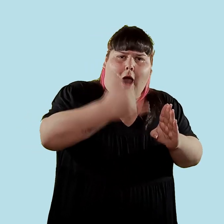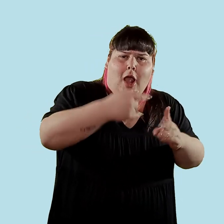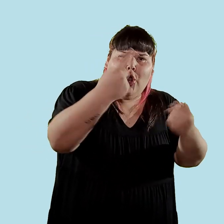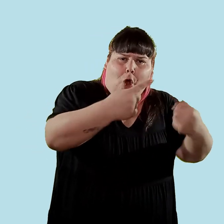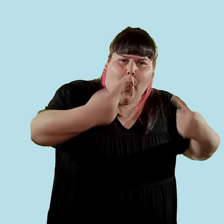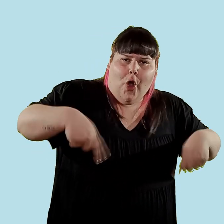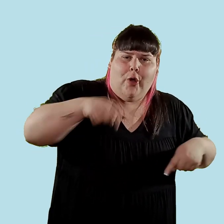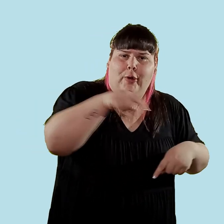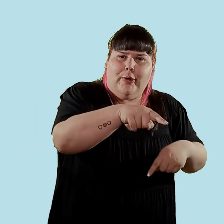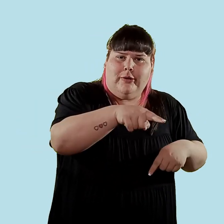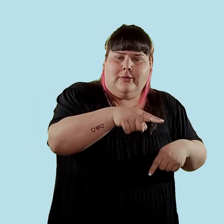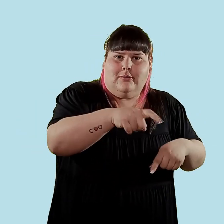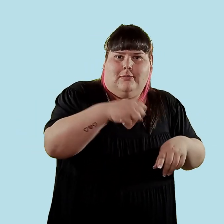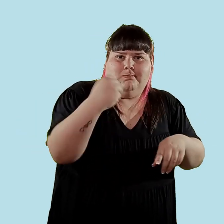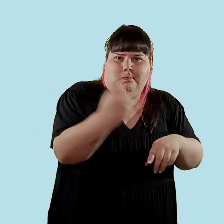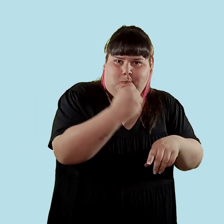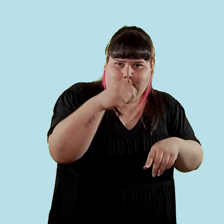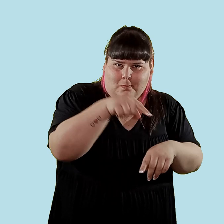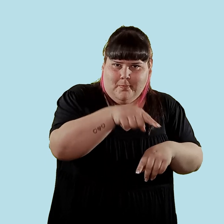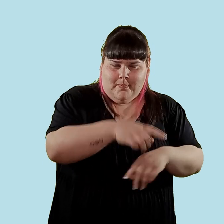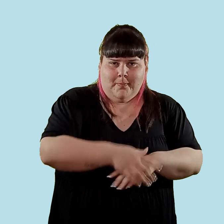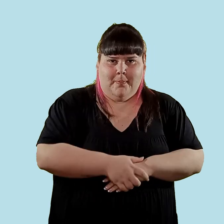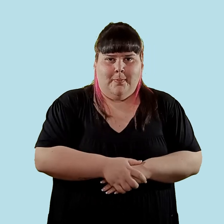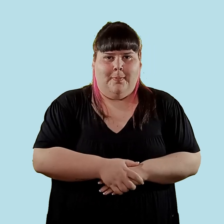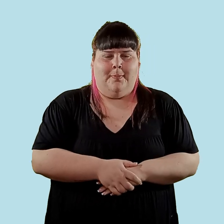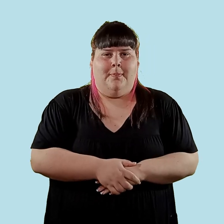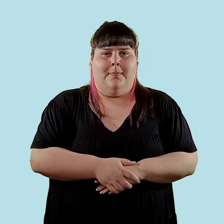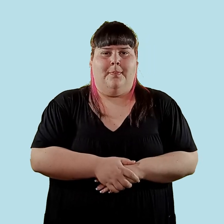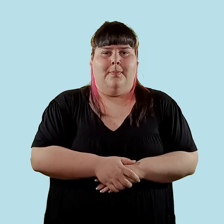cuales se derivan múltiples beneficios.